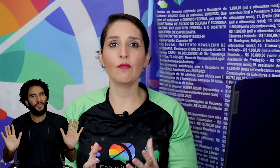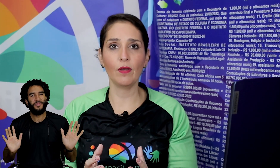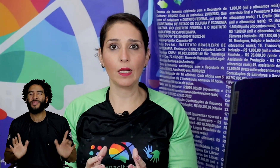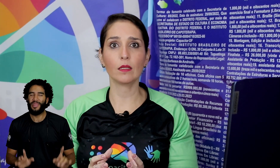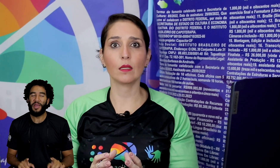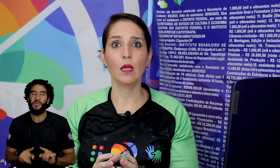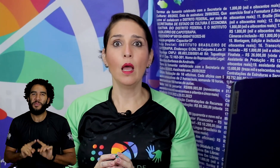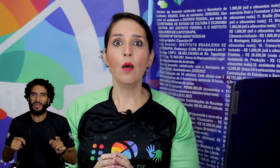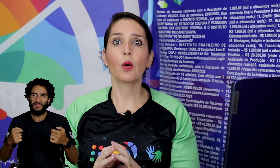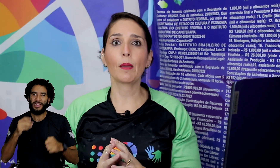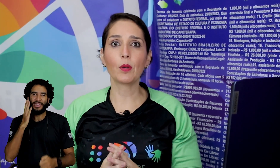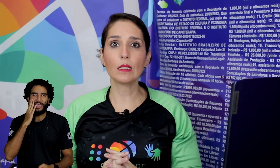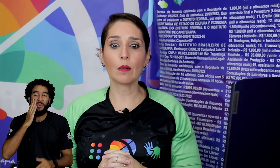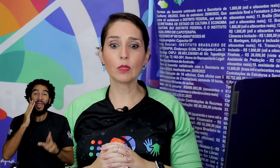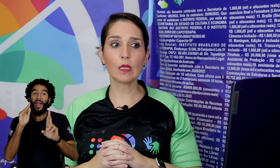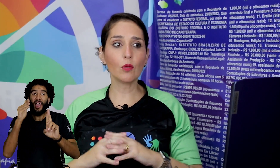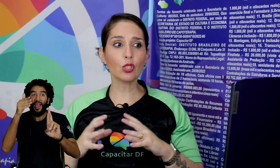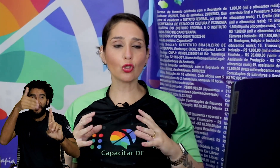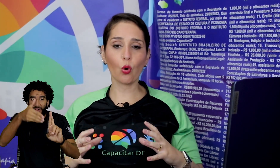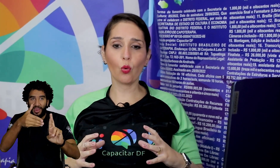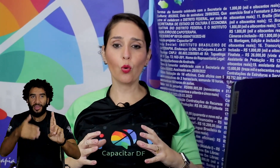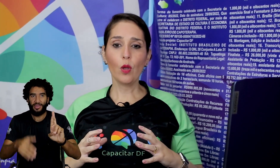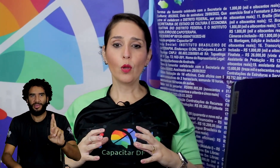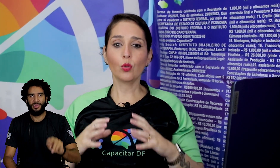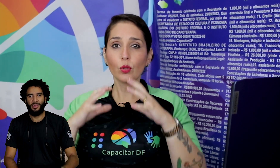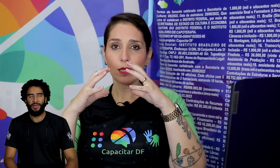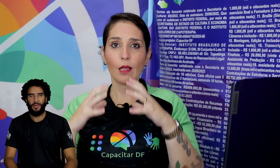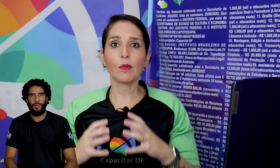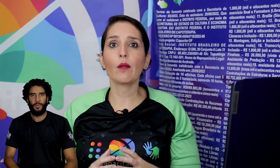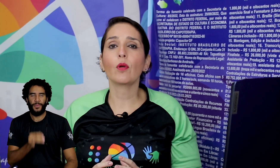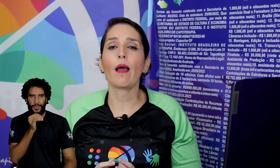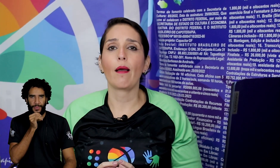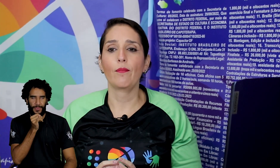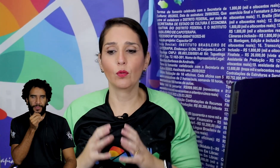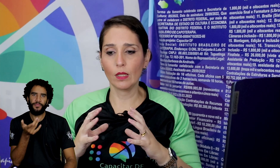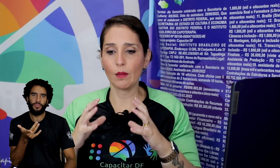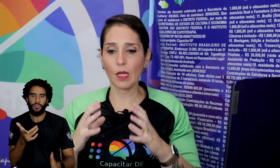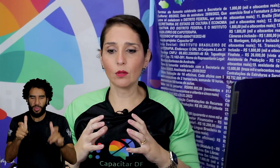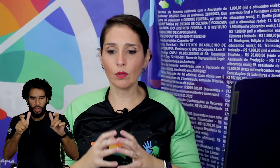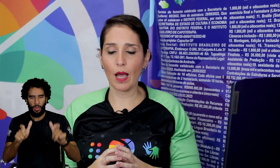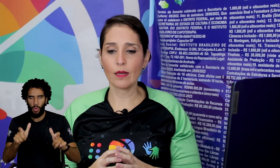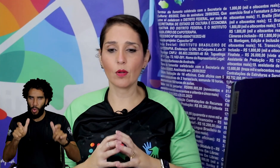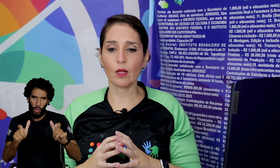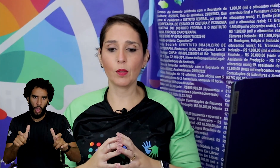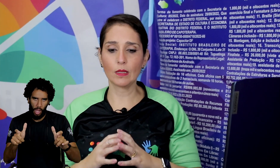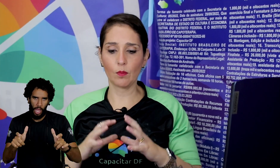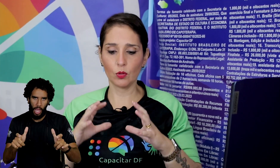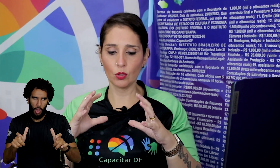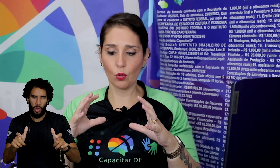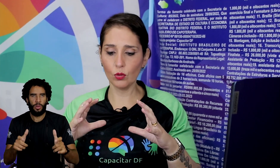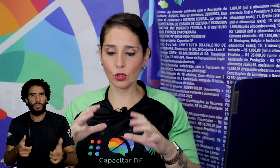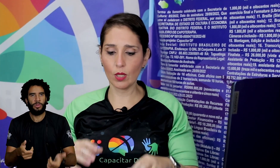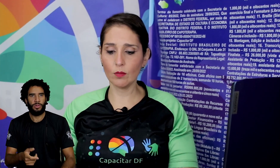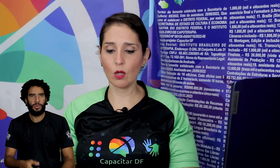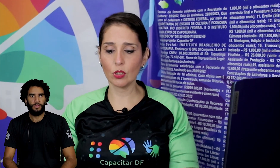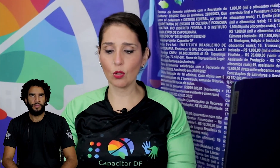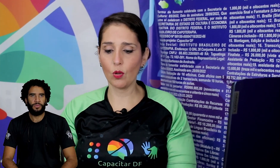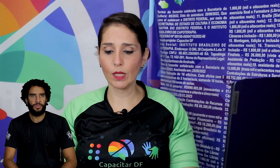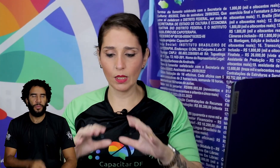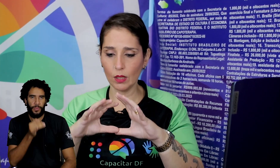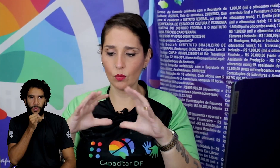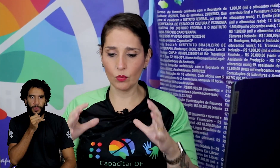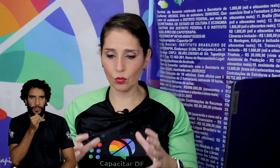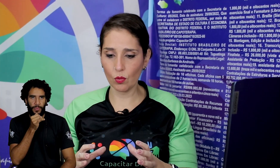nessa referência. Porque, por exemplo, se eu estou num determinado lugar, e eu quero, por exemplo, digamos que eu